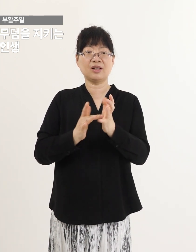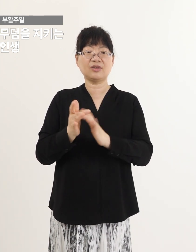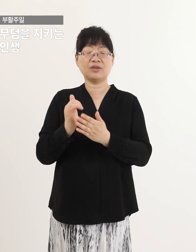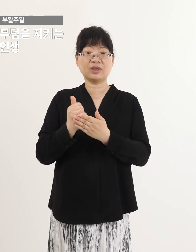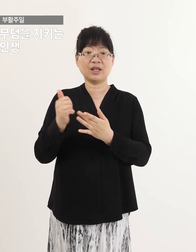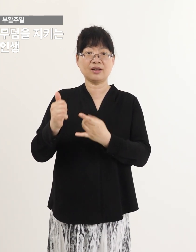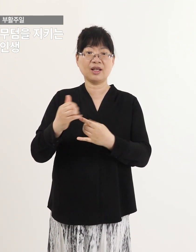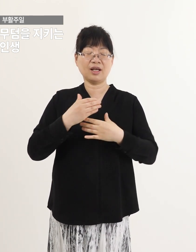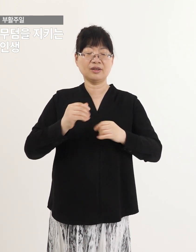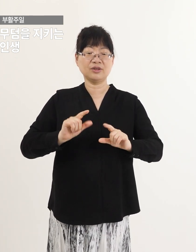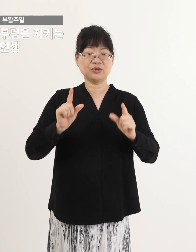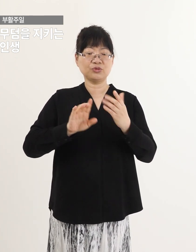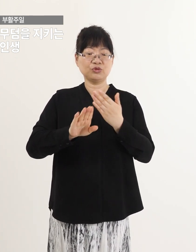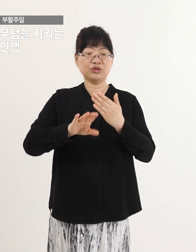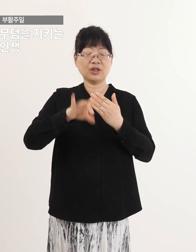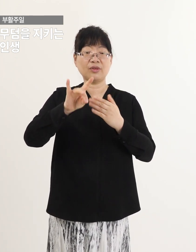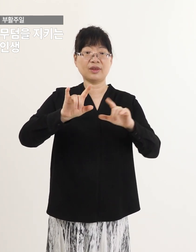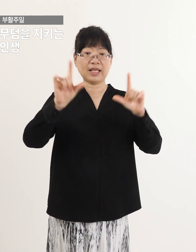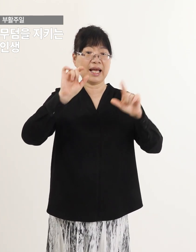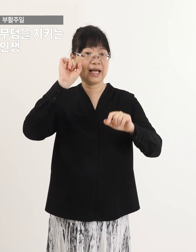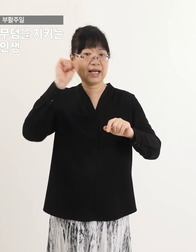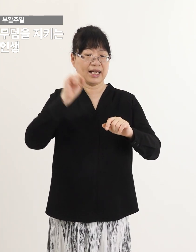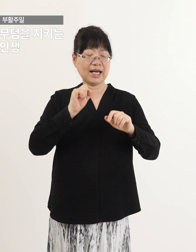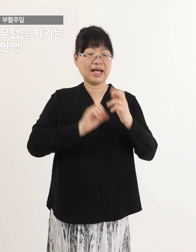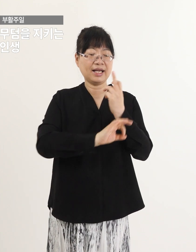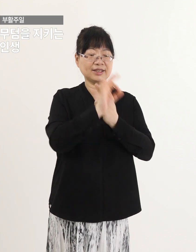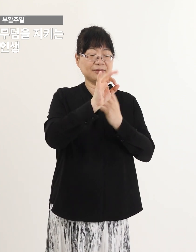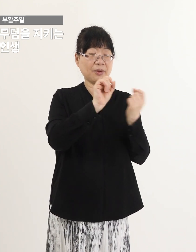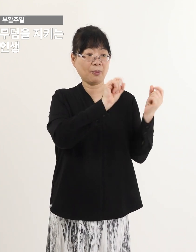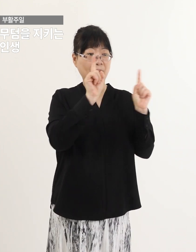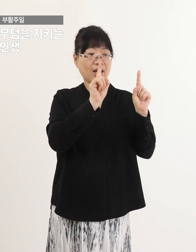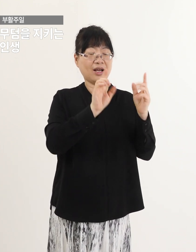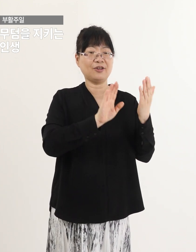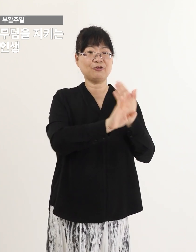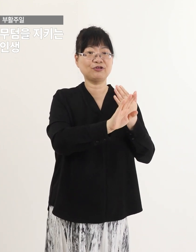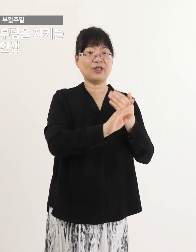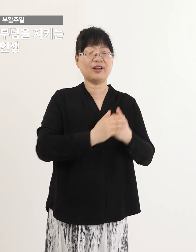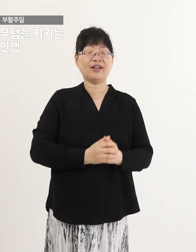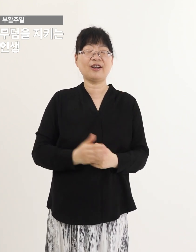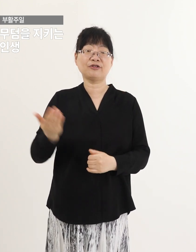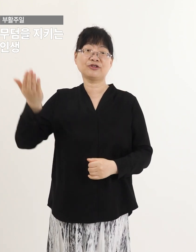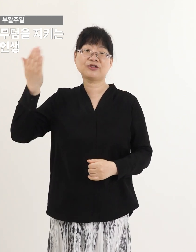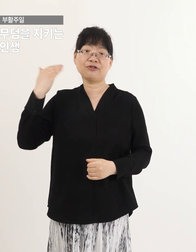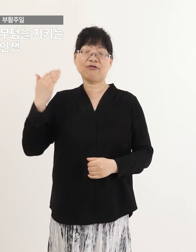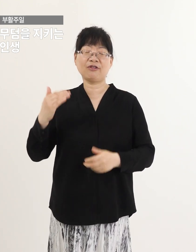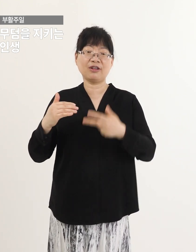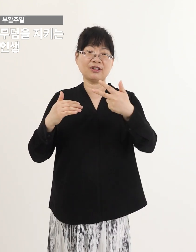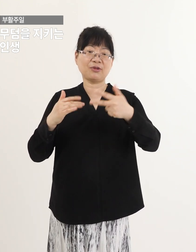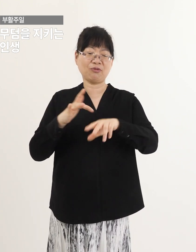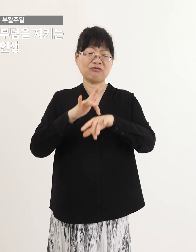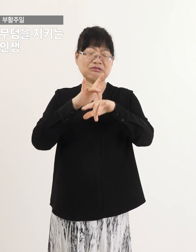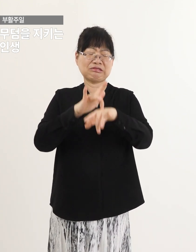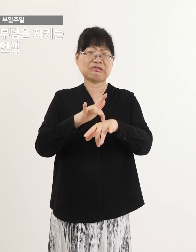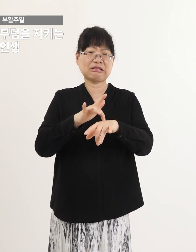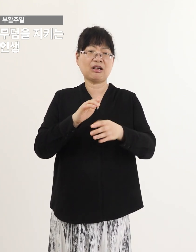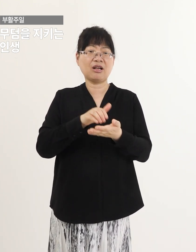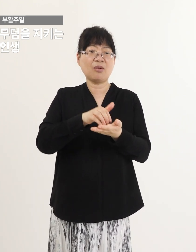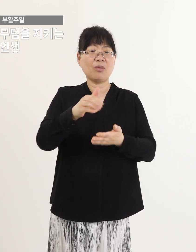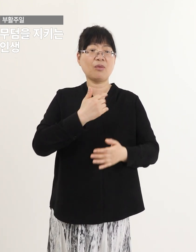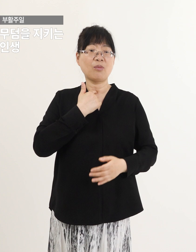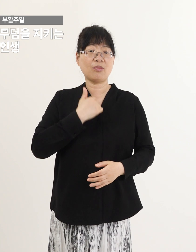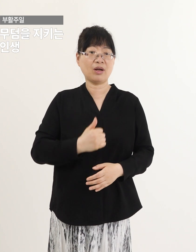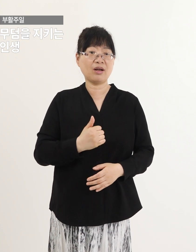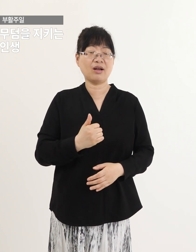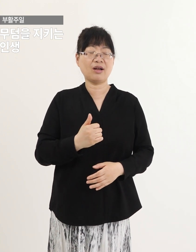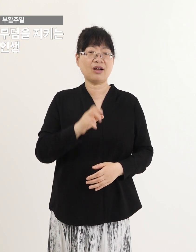예수께서 안식 후 첫날 이른 아침에 살아나신 후 전에 7 귀신을